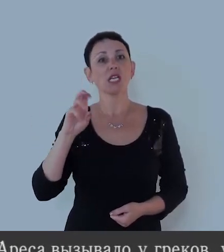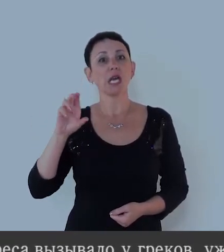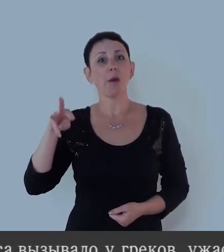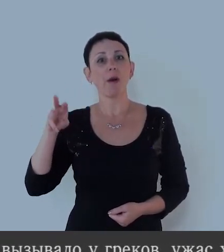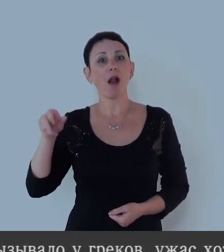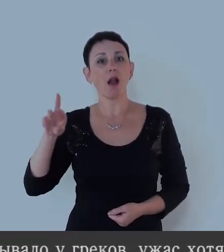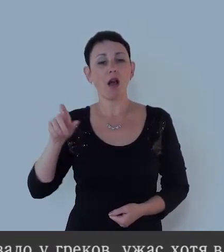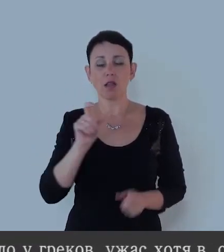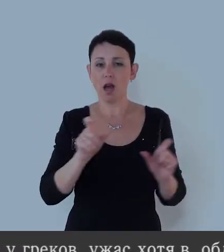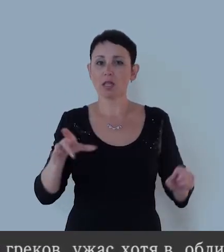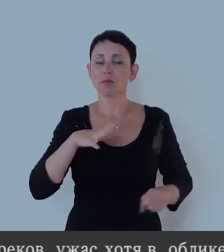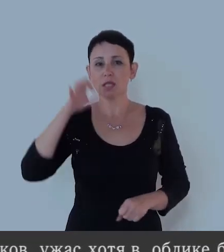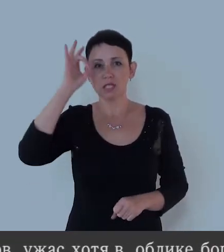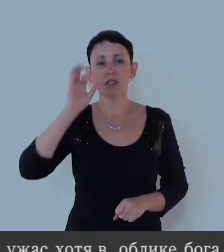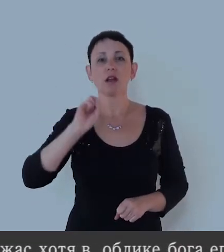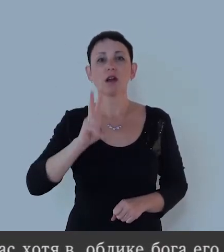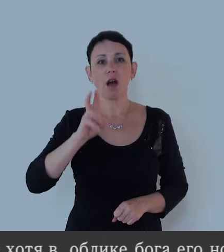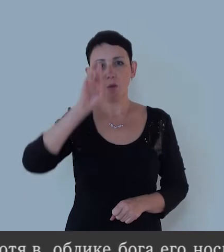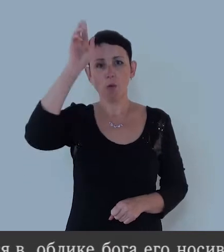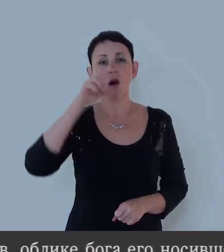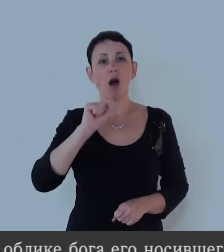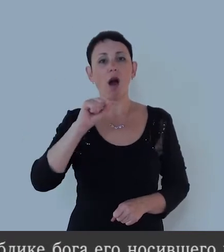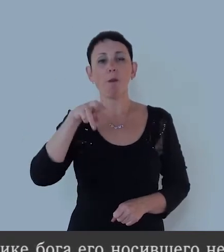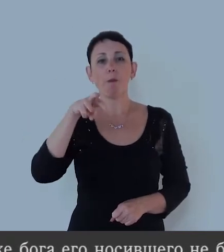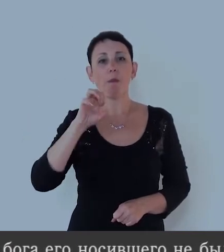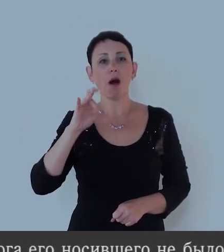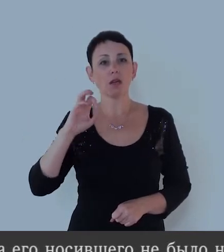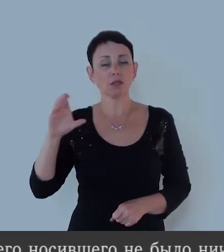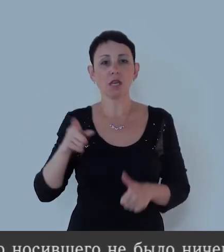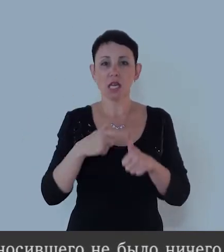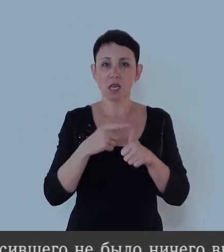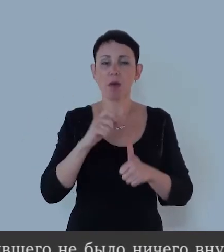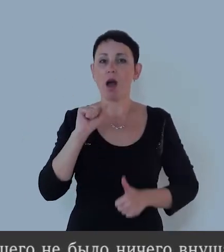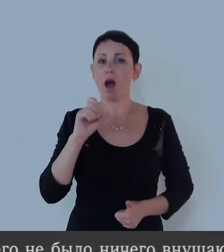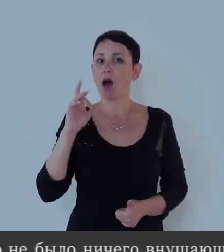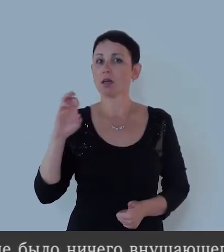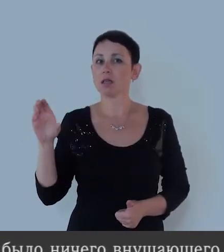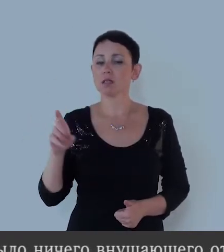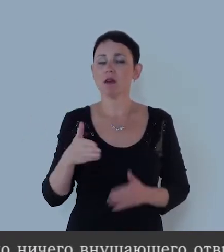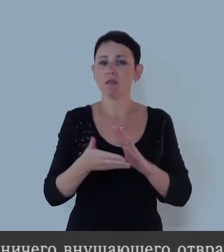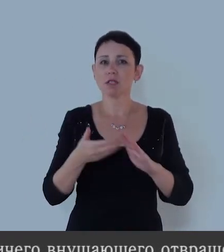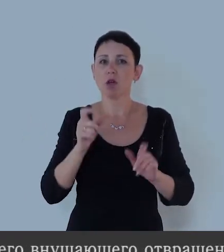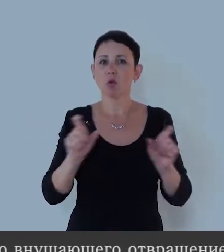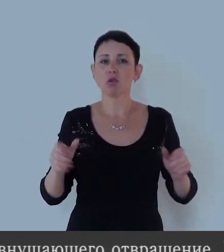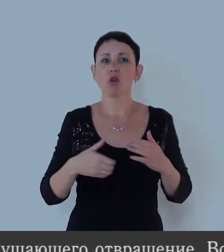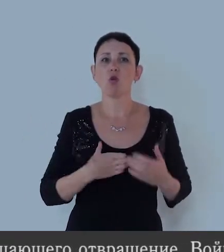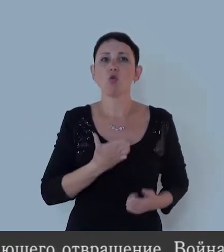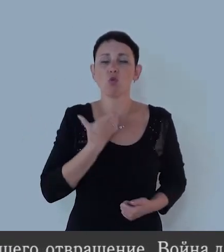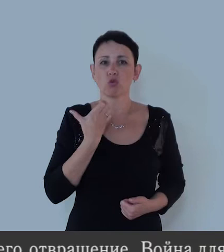Марс. Одно имя Ареса вызывало у греков ужас, хотя в облике бога его носившего не было